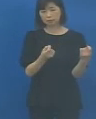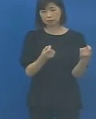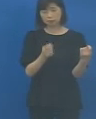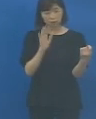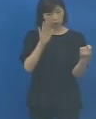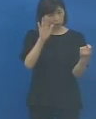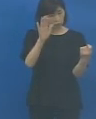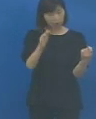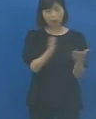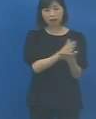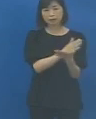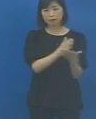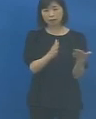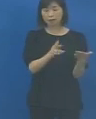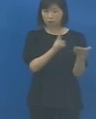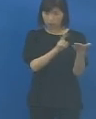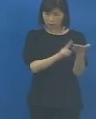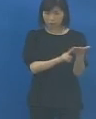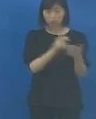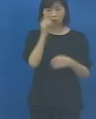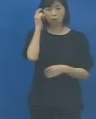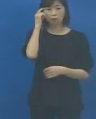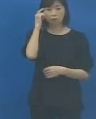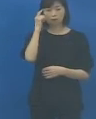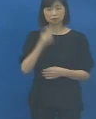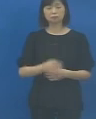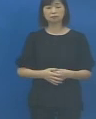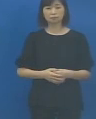断を進められるのではないかと思います。